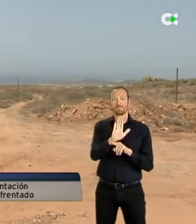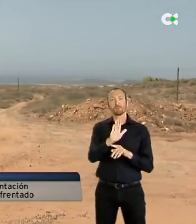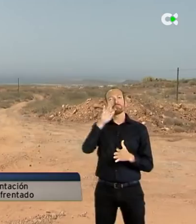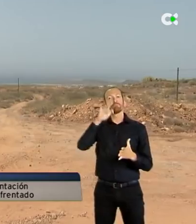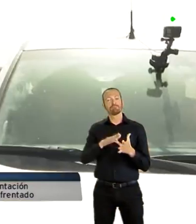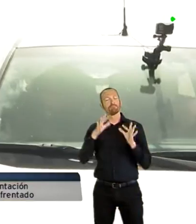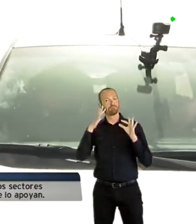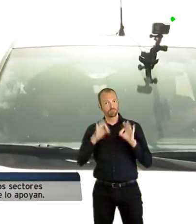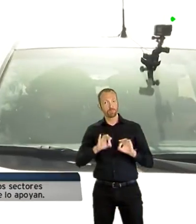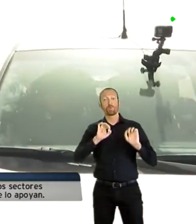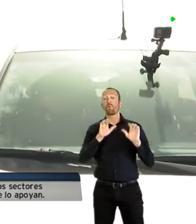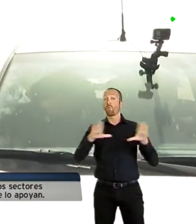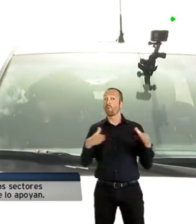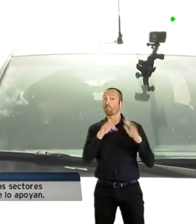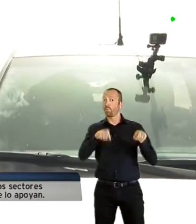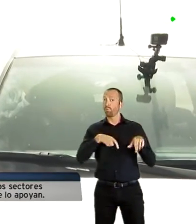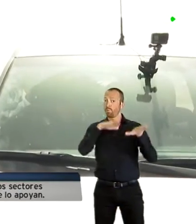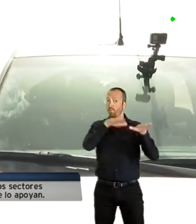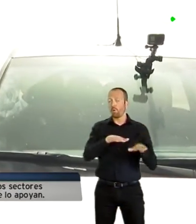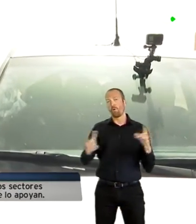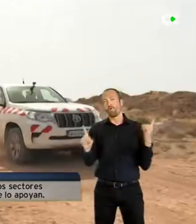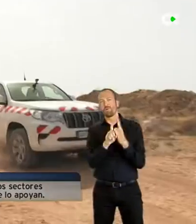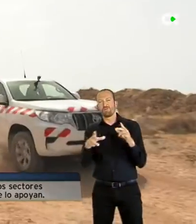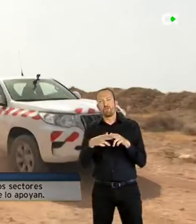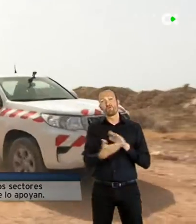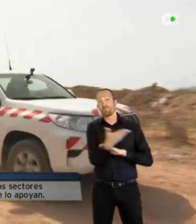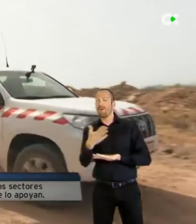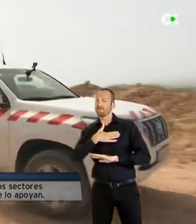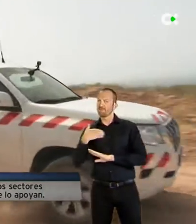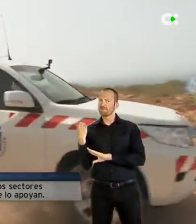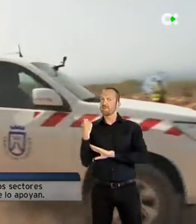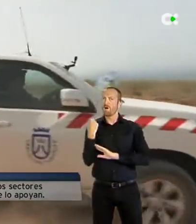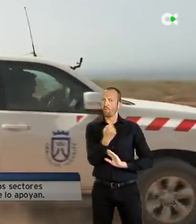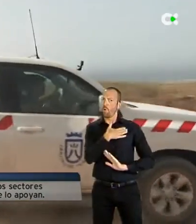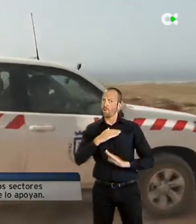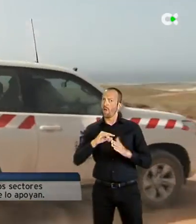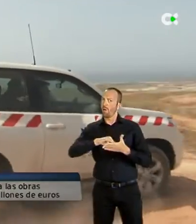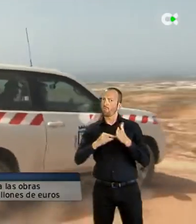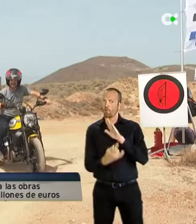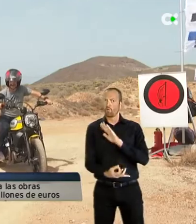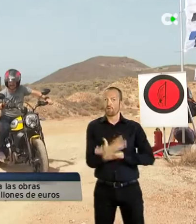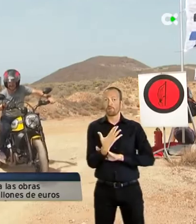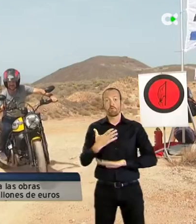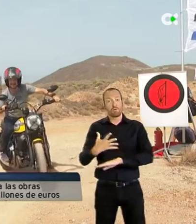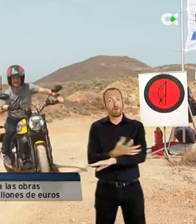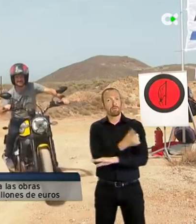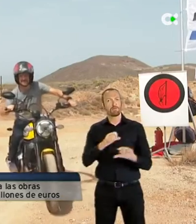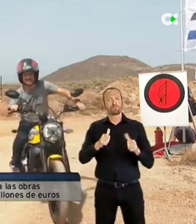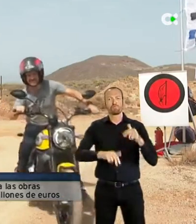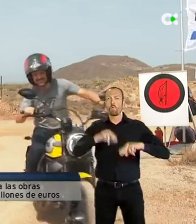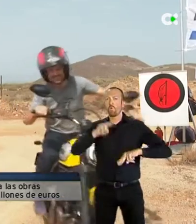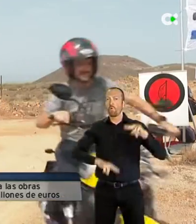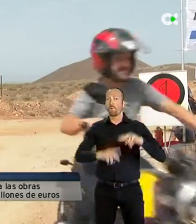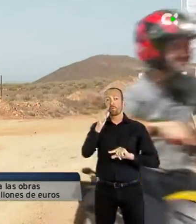ha enfrentado a los ecologistas con amplios sectores de la sociedad tinerfeña que lo apoyan. El Cabildo pone en marcha las obras con